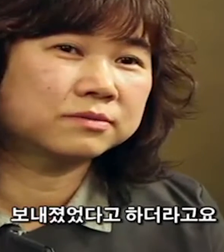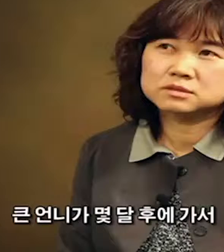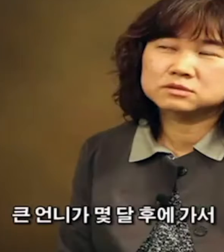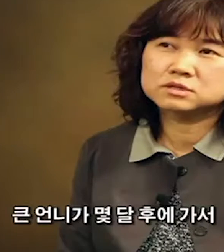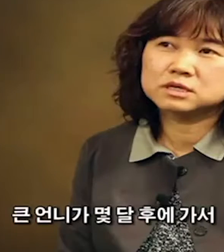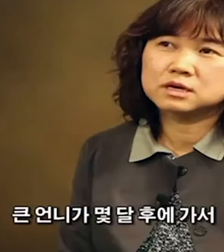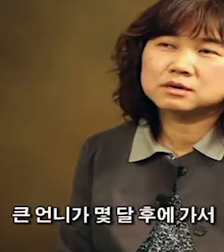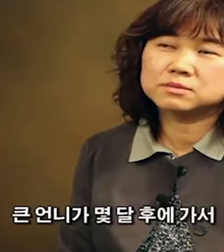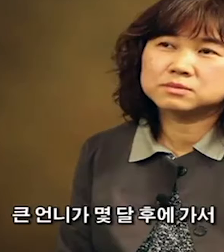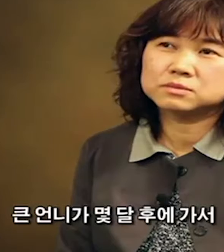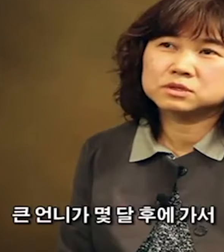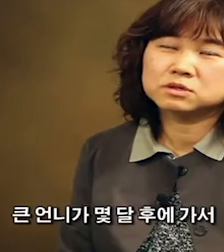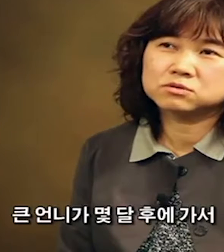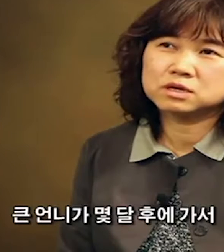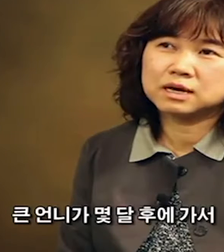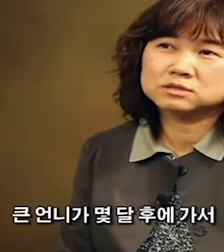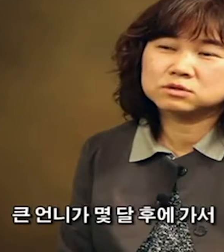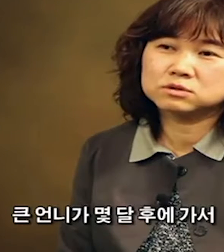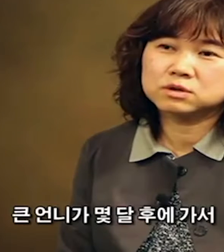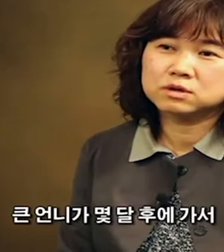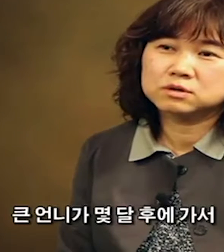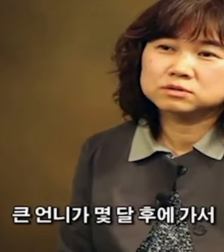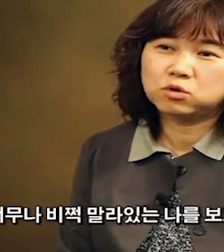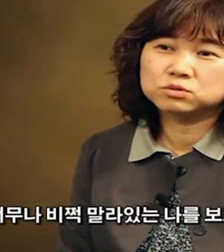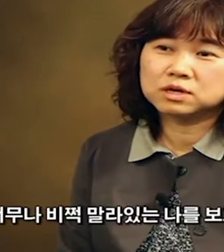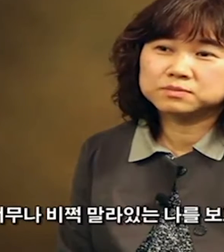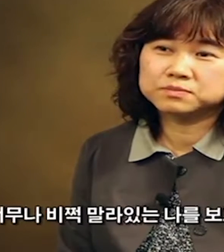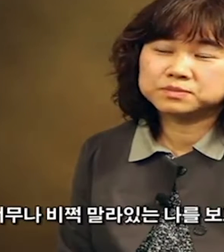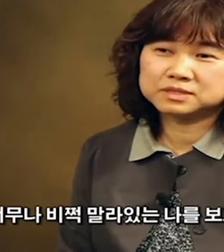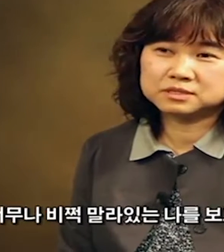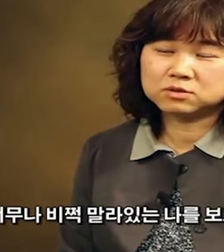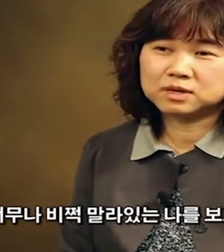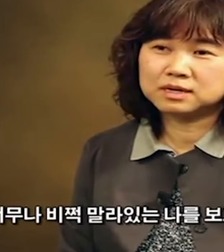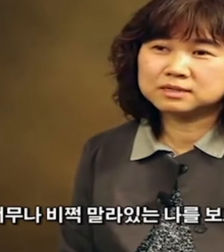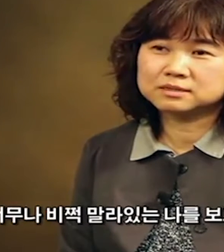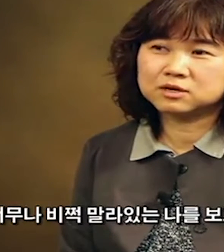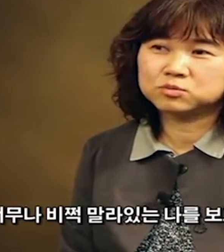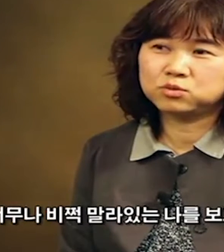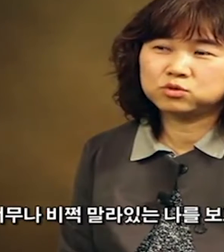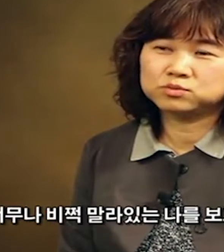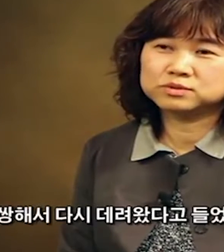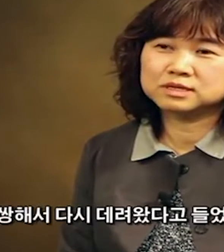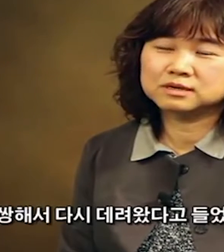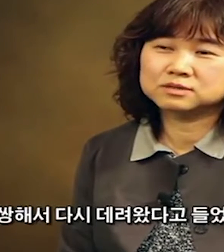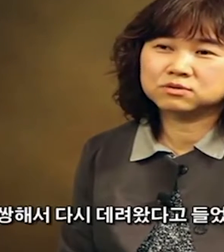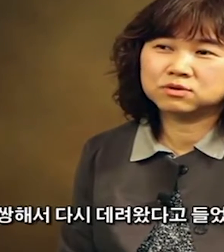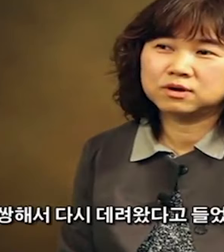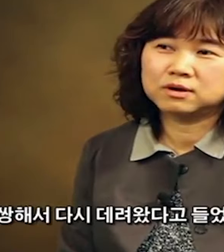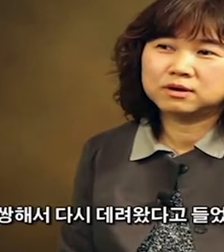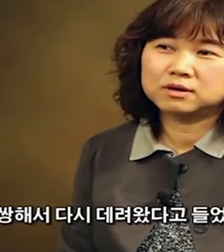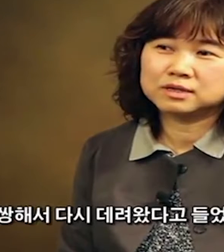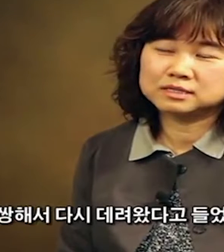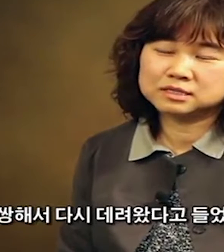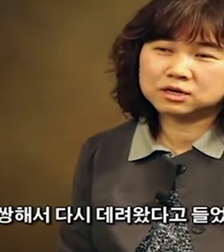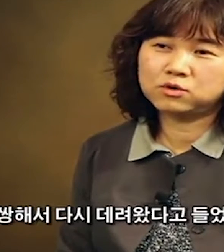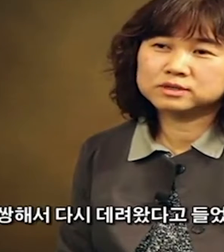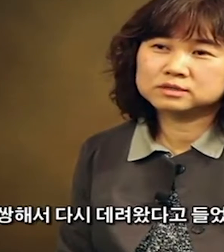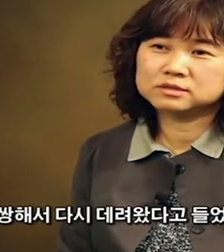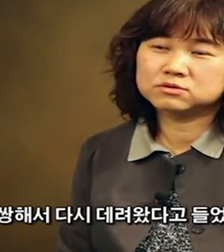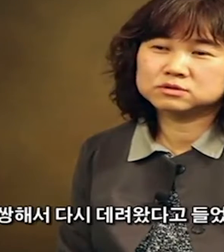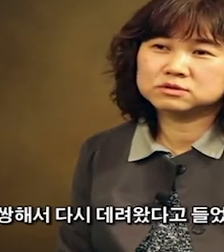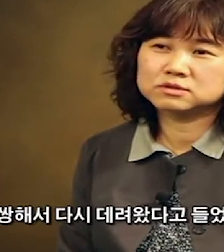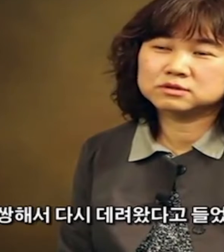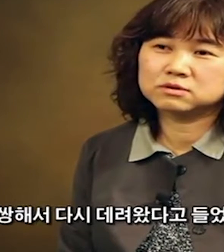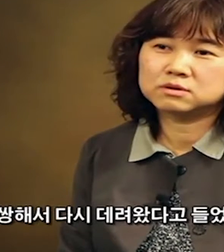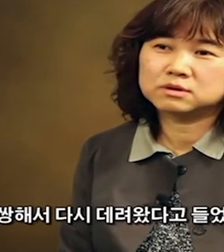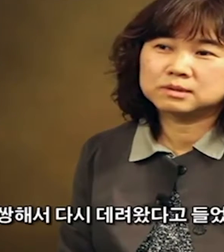그러더라고요. 큰언니가 몇 달 후에 가서 너무나 삐쩍 말라있는 나를 보고 불쌍해서 다시